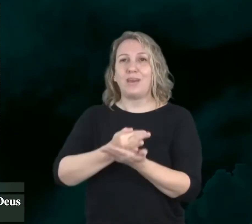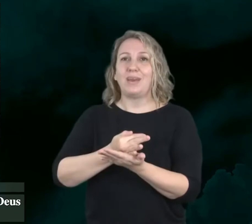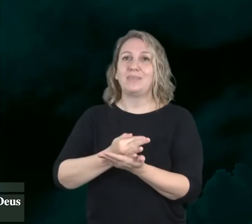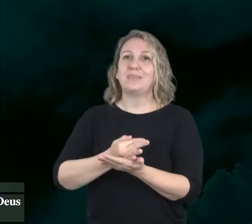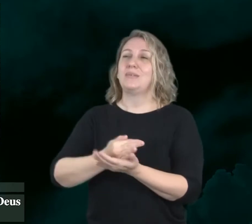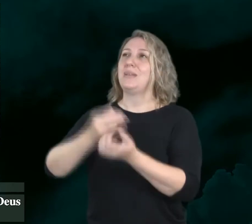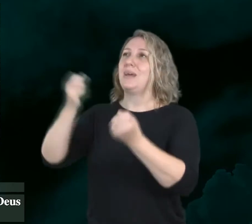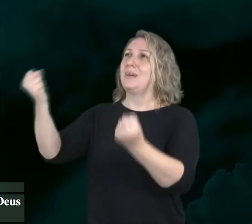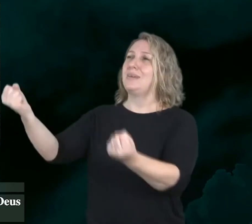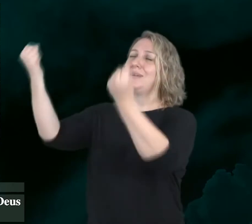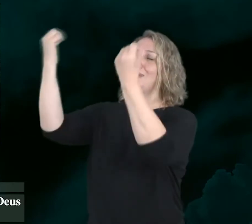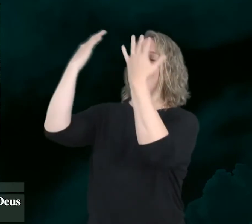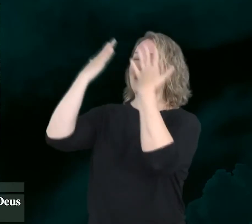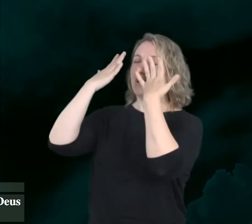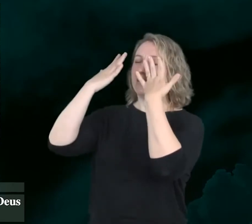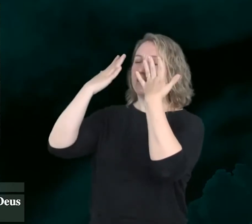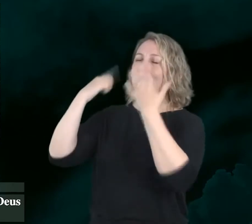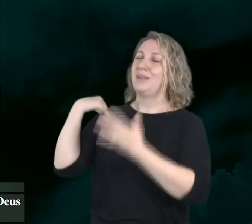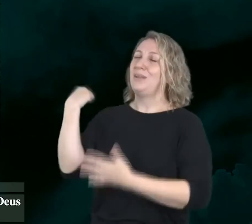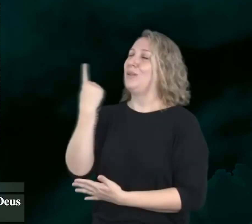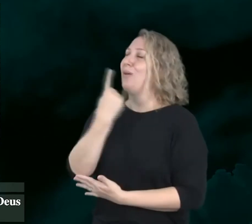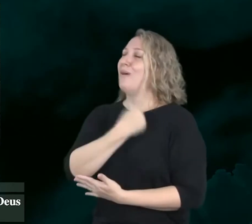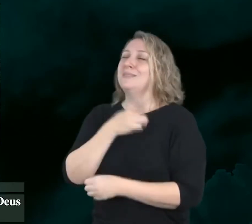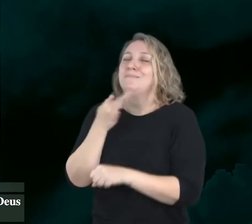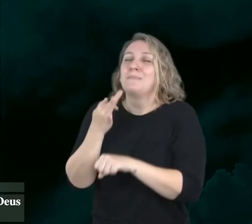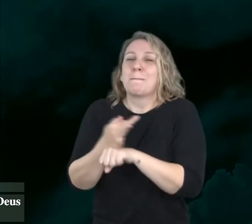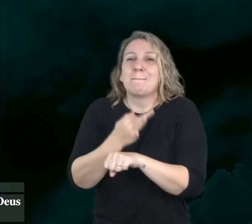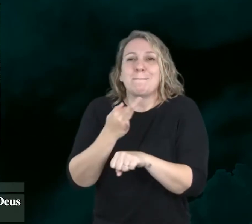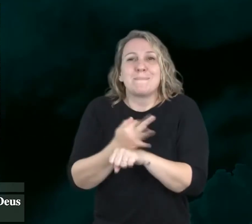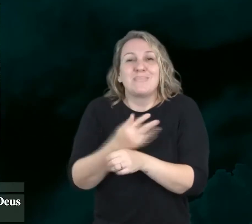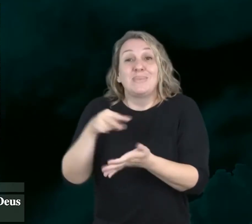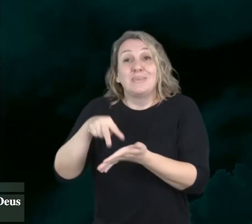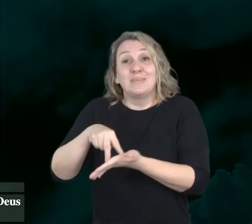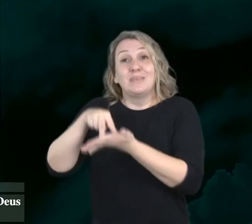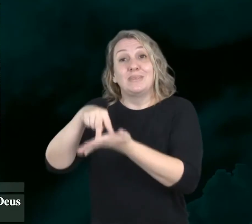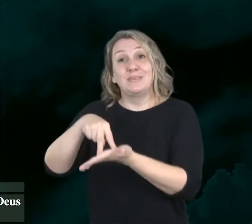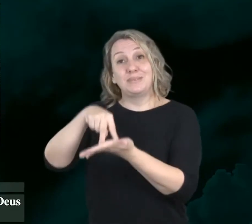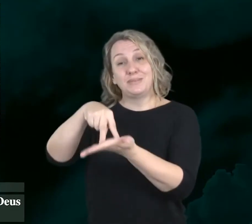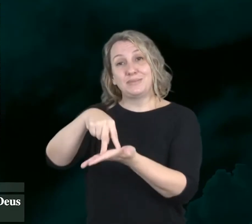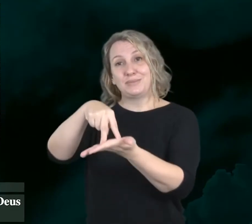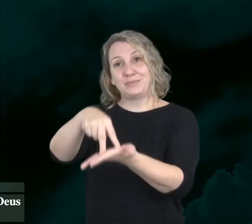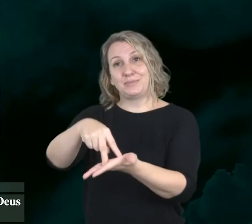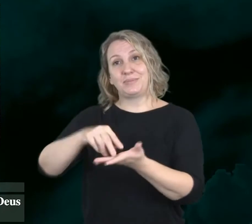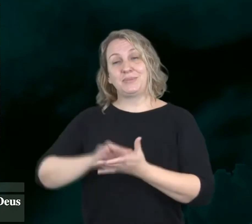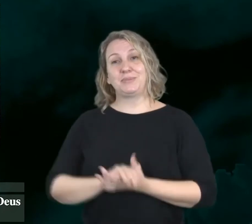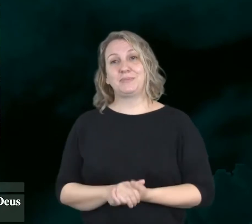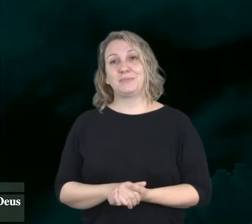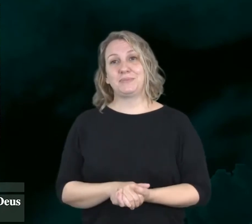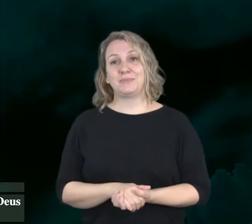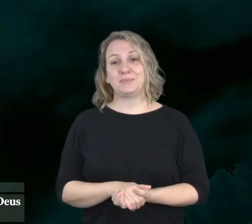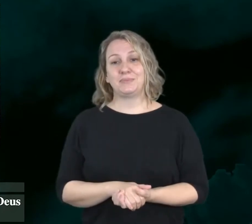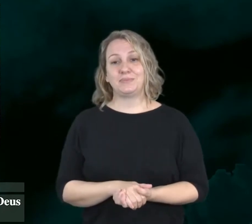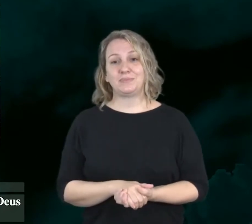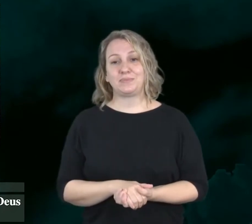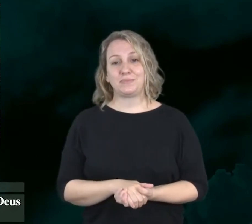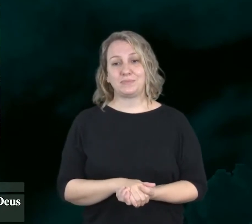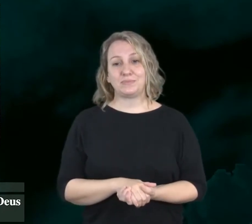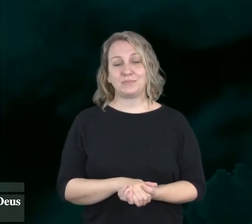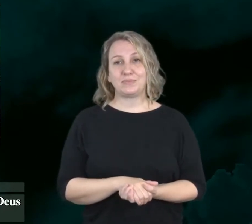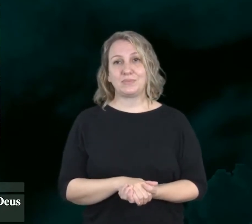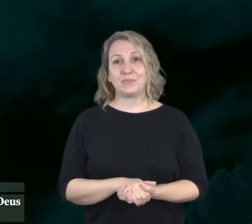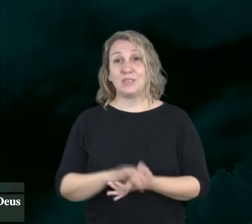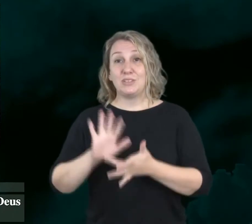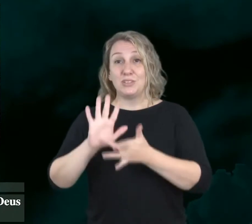graça na qual estamos firmes. Queridos irmãos, aqui diz tudo que eu acabei de falar até agora, né? Por meio de